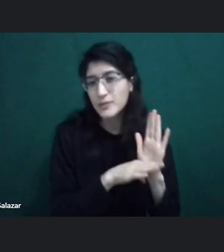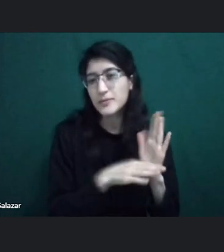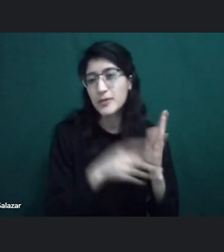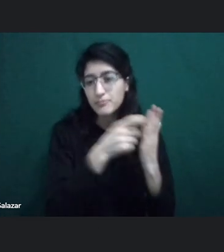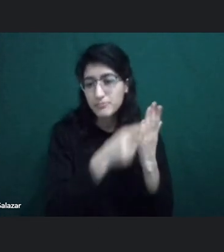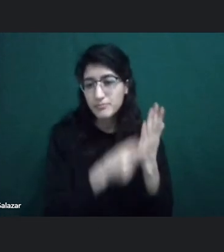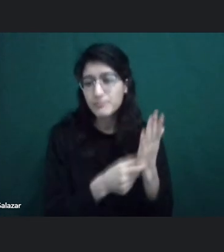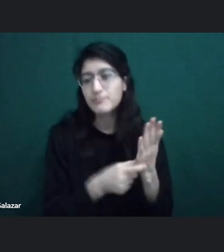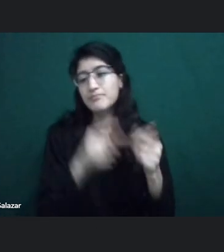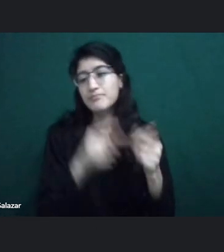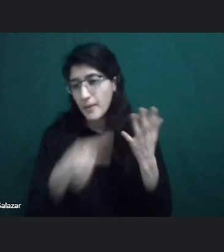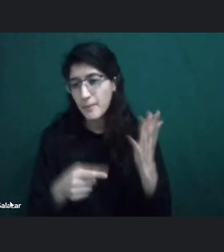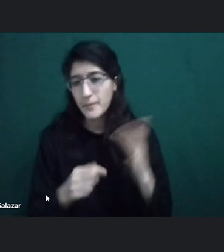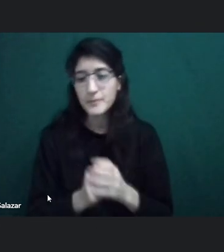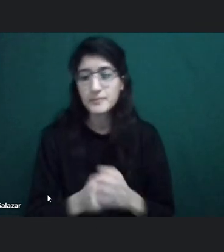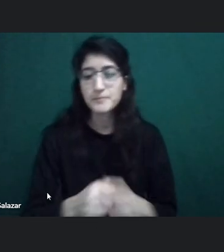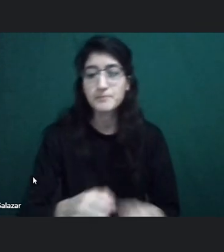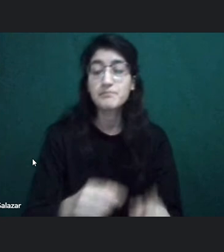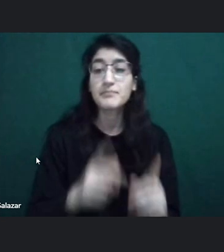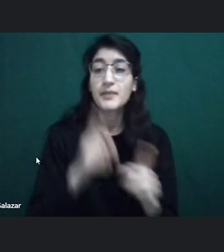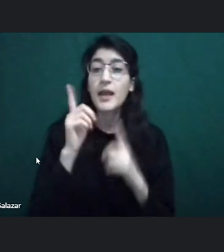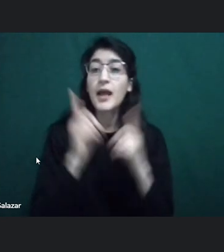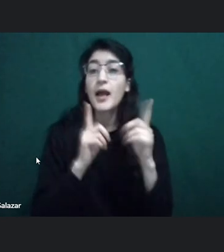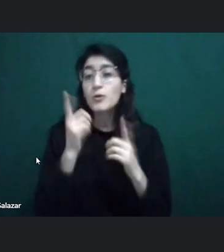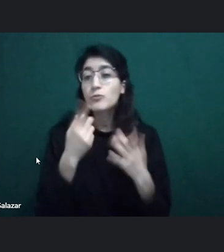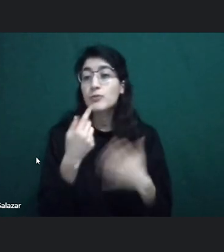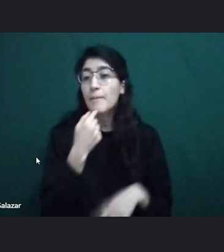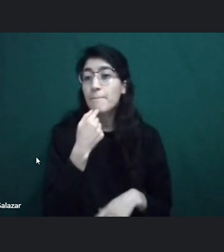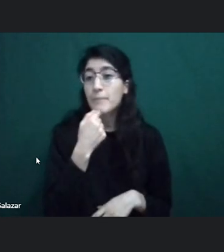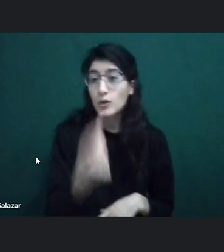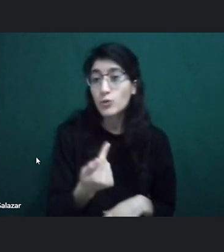a esto para hacer alguna pregunta?